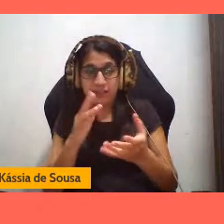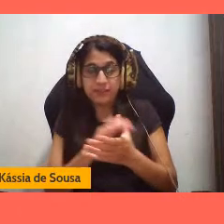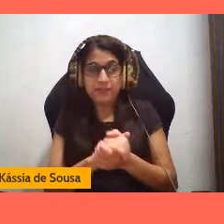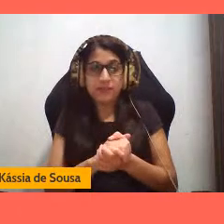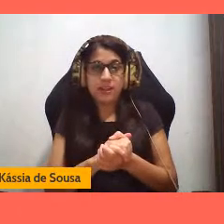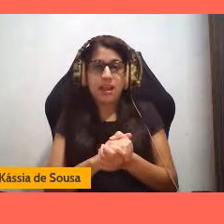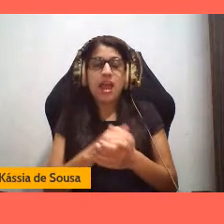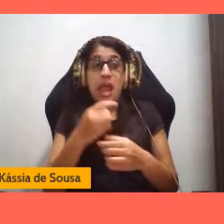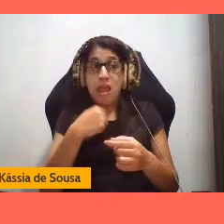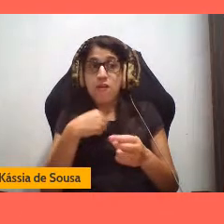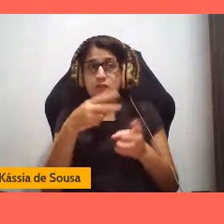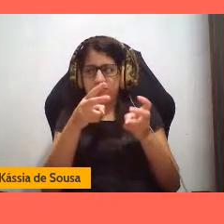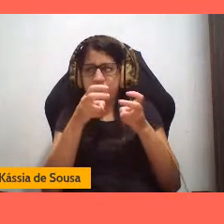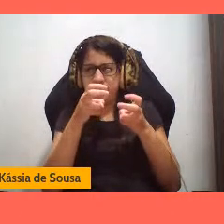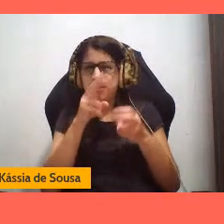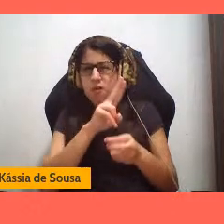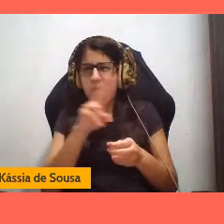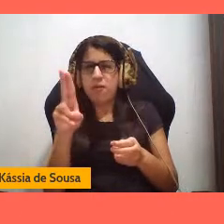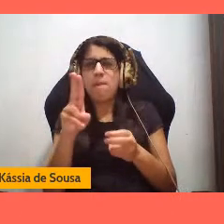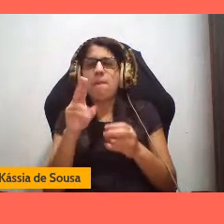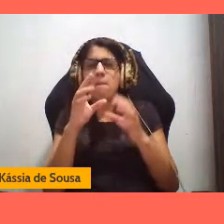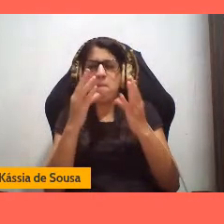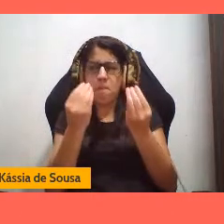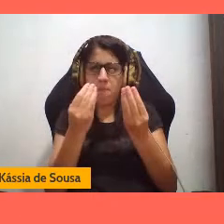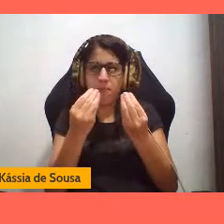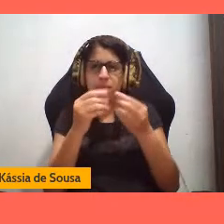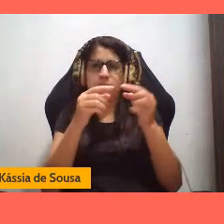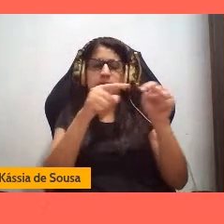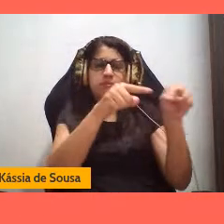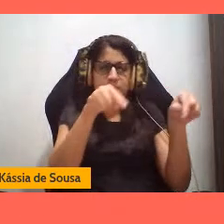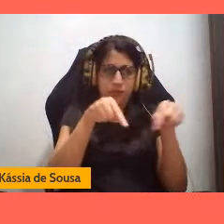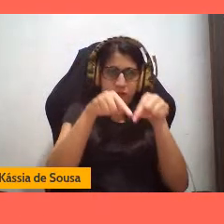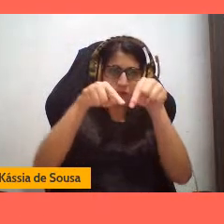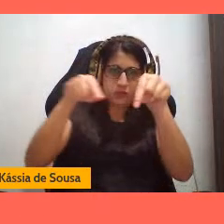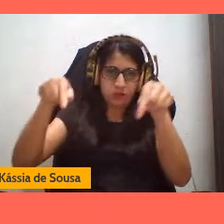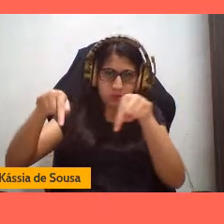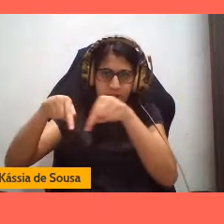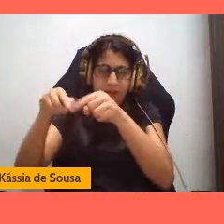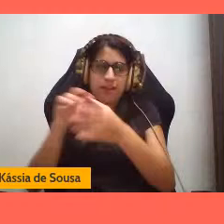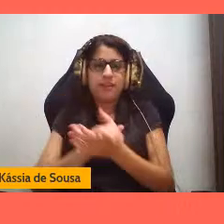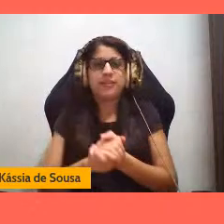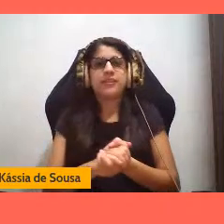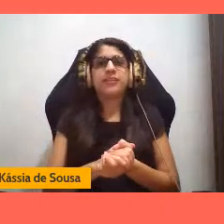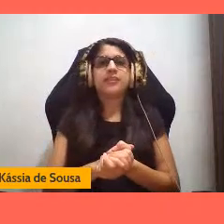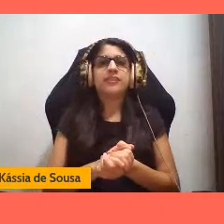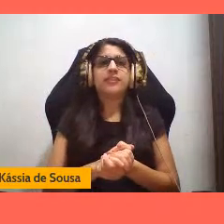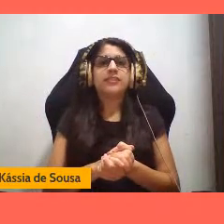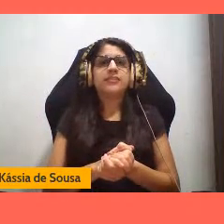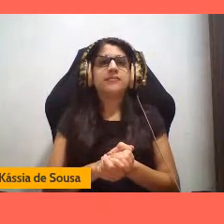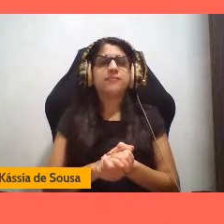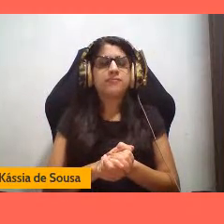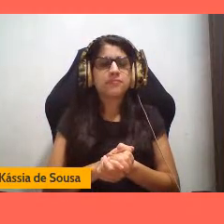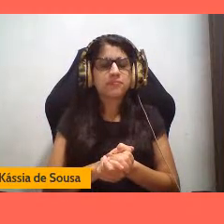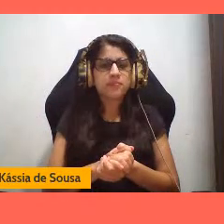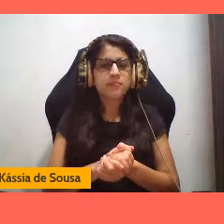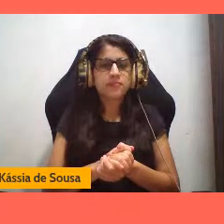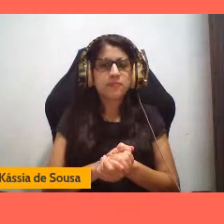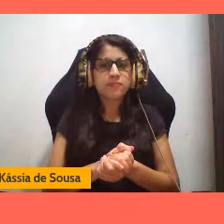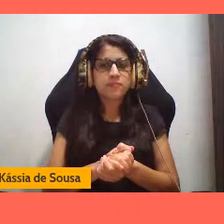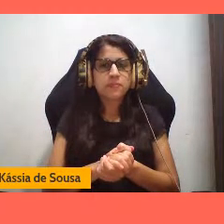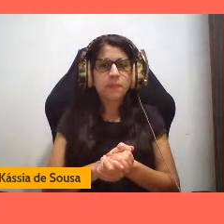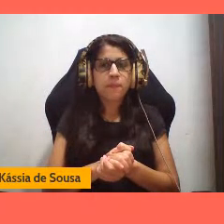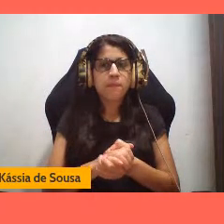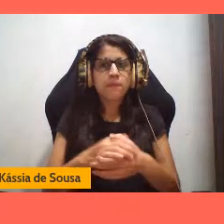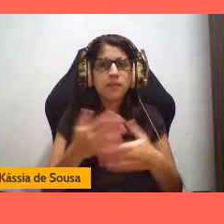muitos lugares. Pois é. Era você, professora Ana Célia. Estou vendo agora, mas o seu nome